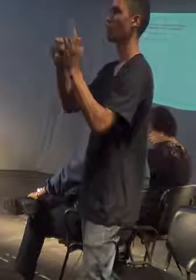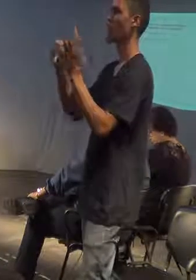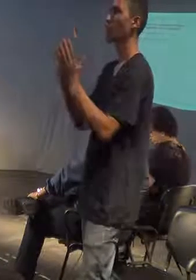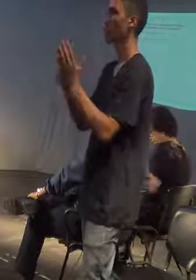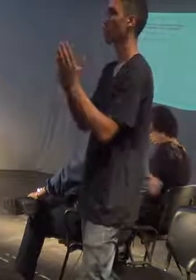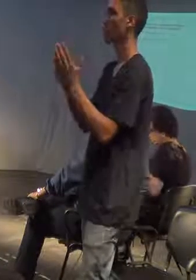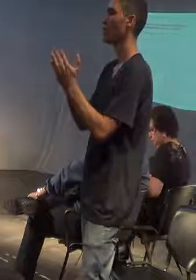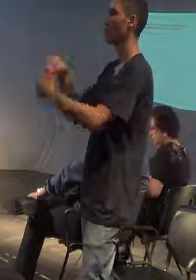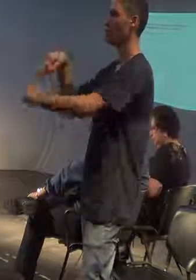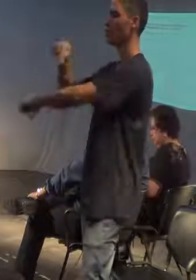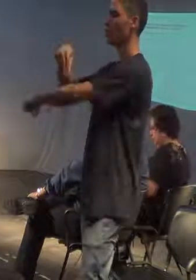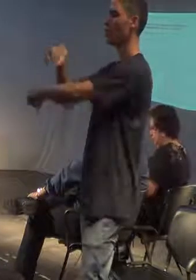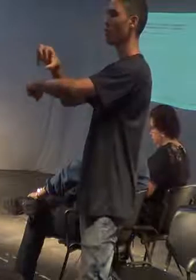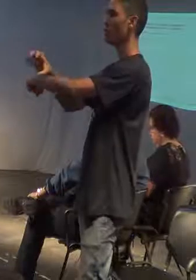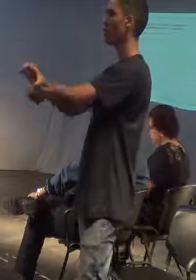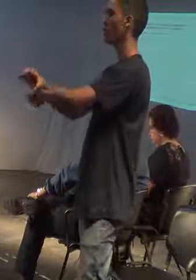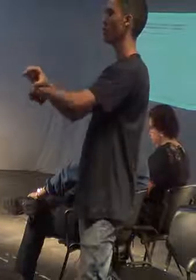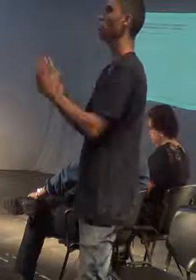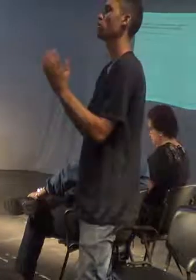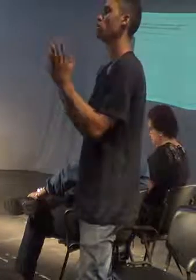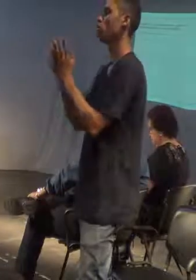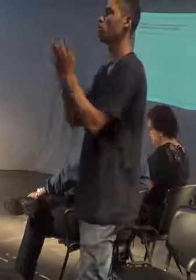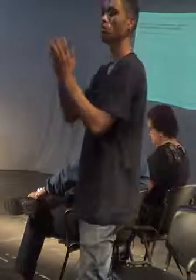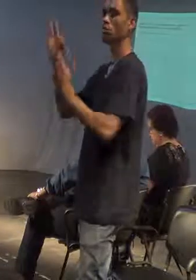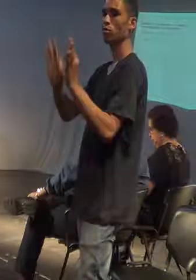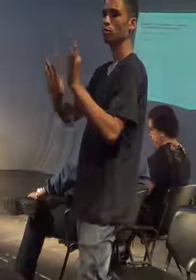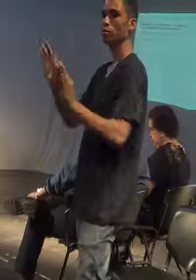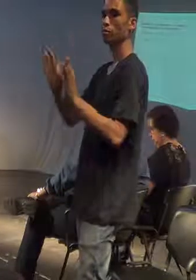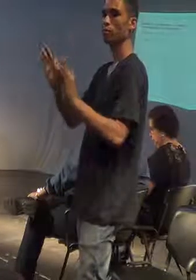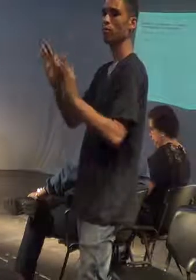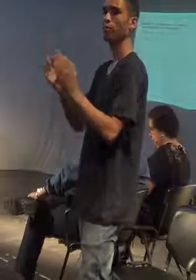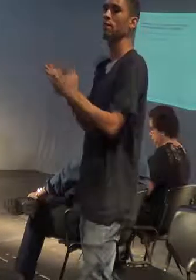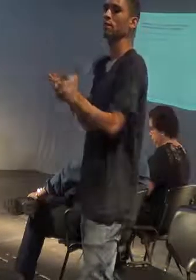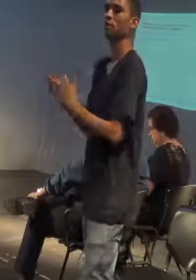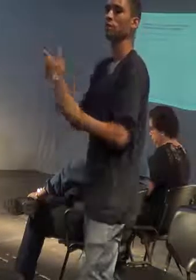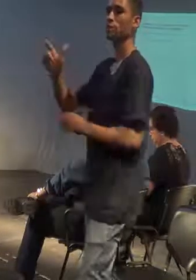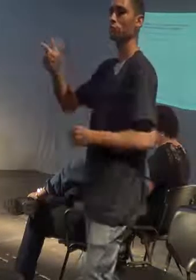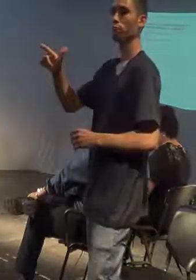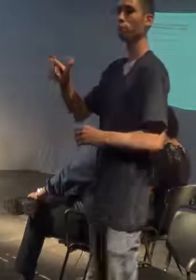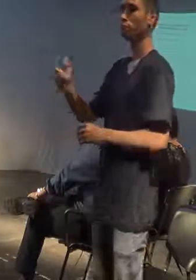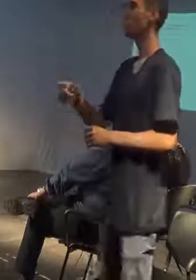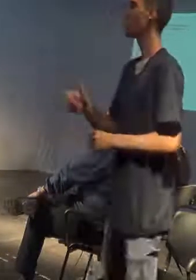forçado. Não,